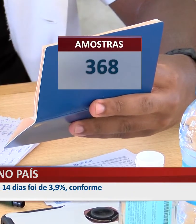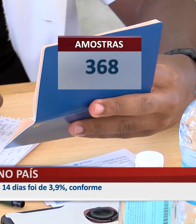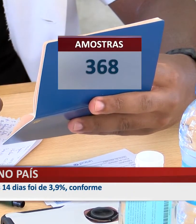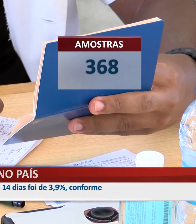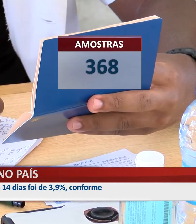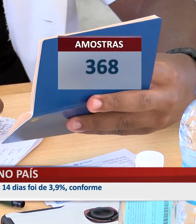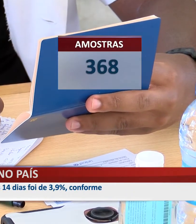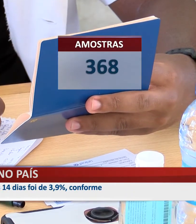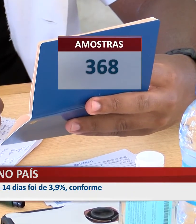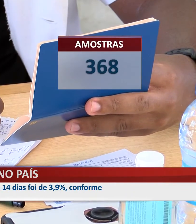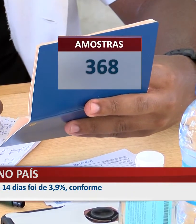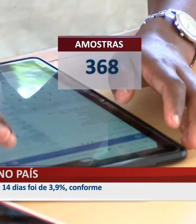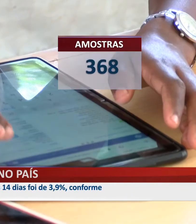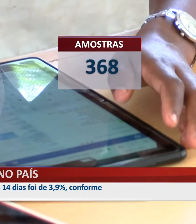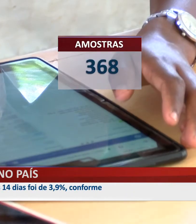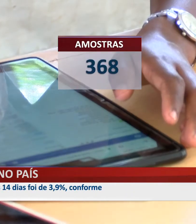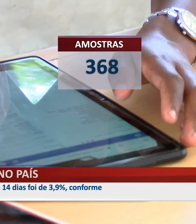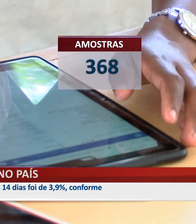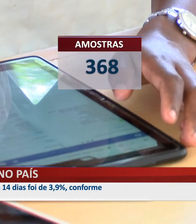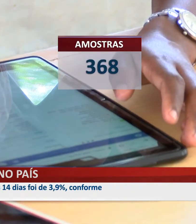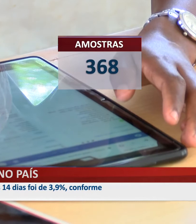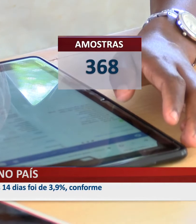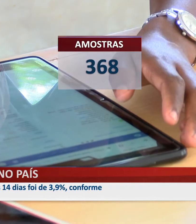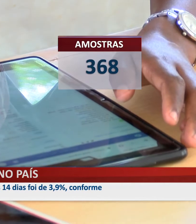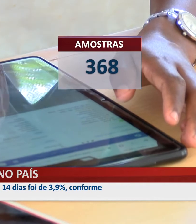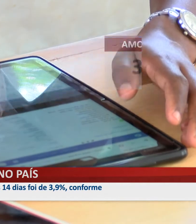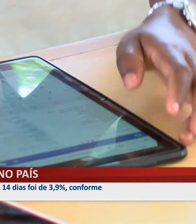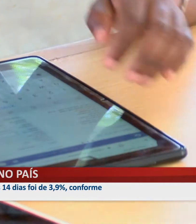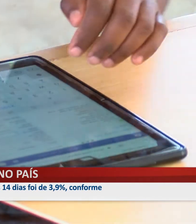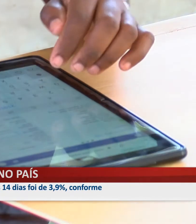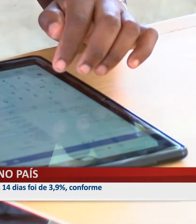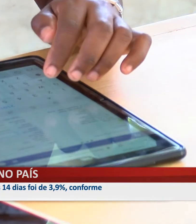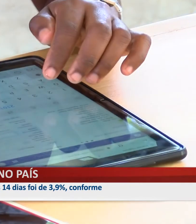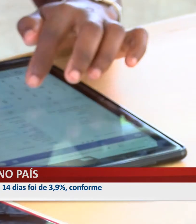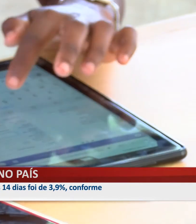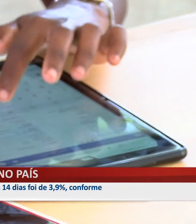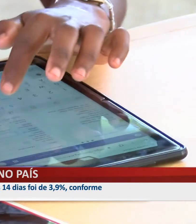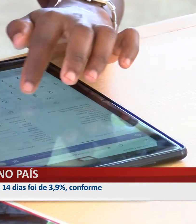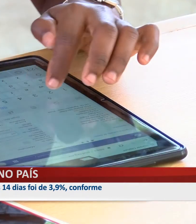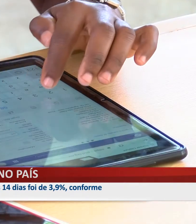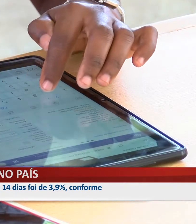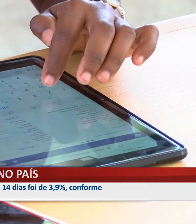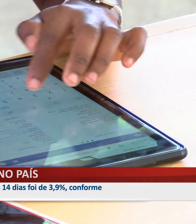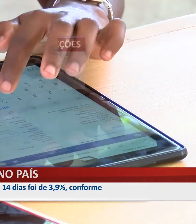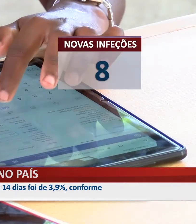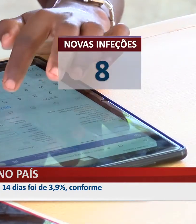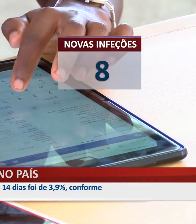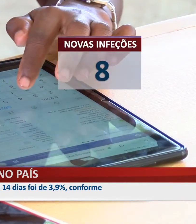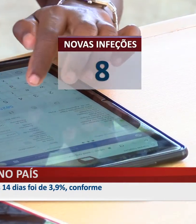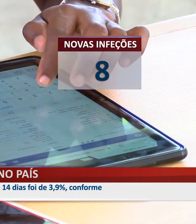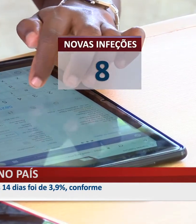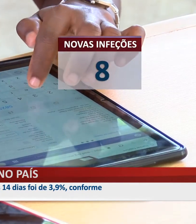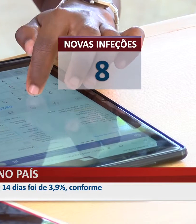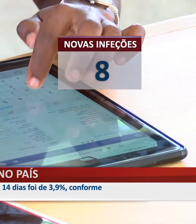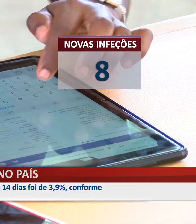de 368 amostras analisadas nas últimas 24 horas, foram diagnosticadas